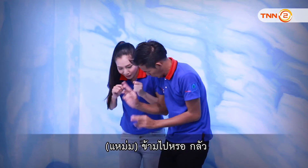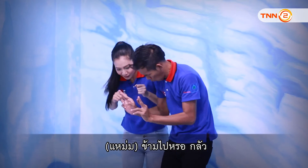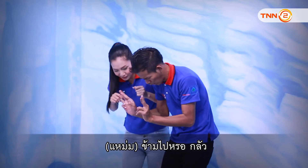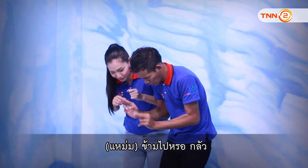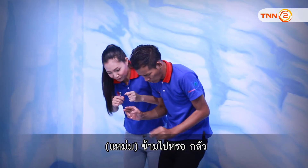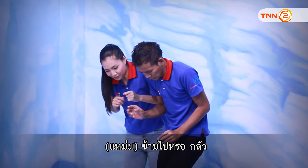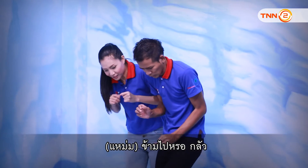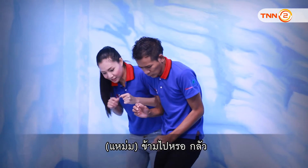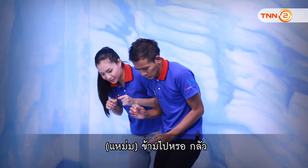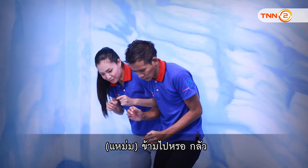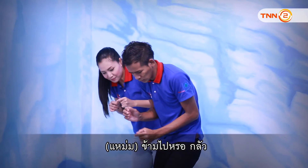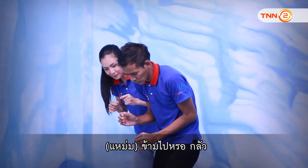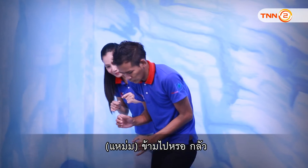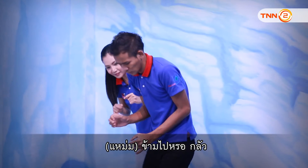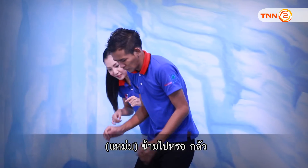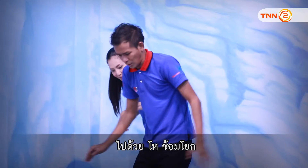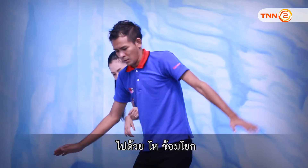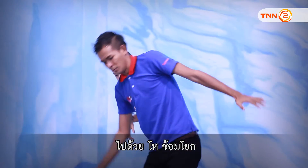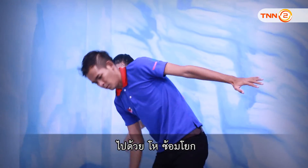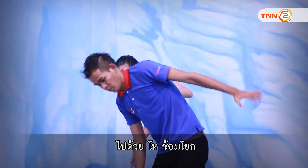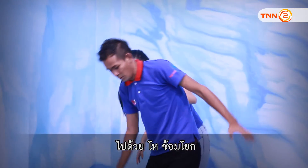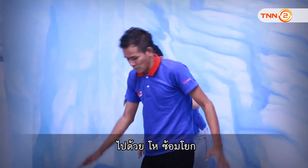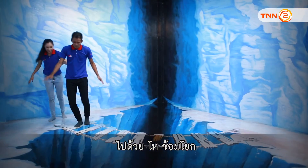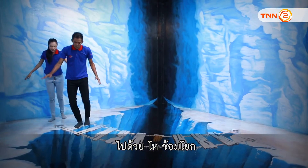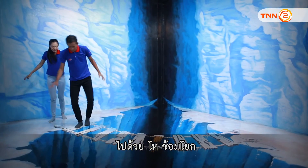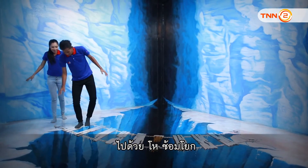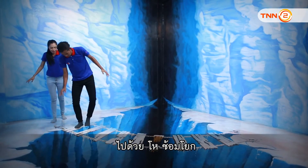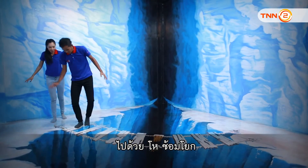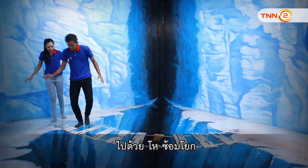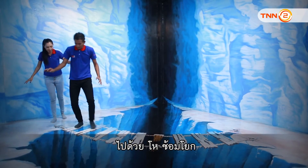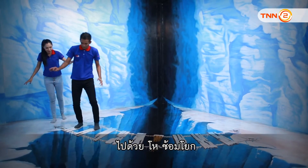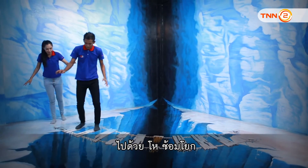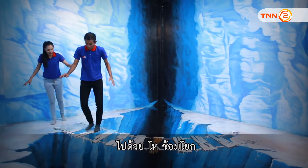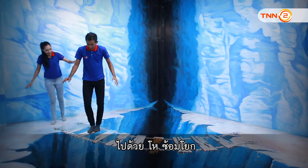ด้วยโอ้